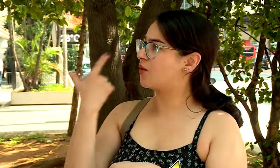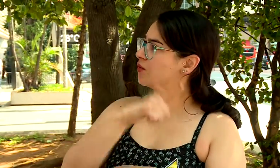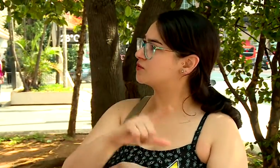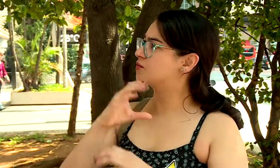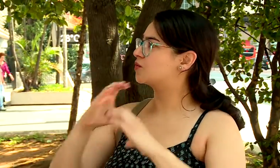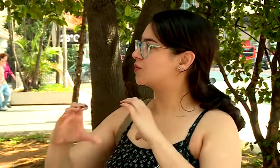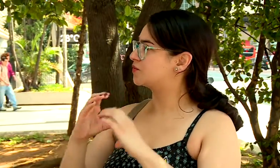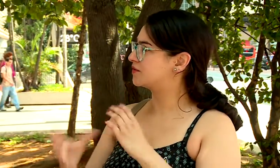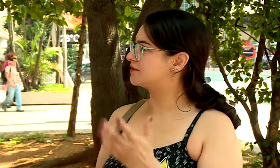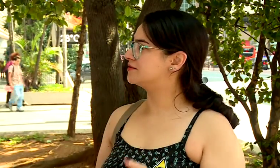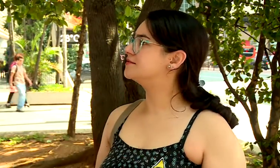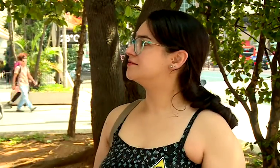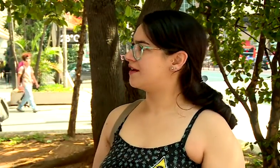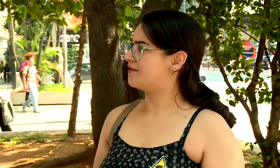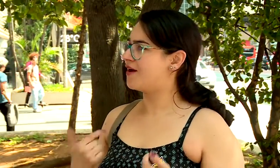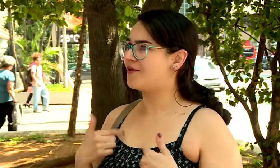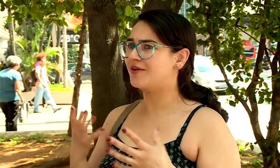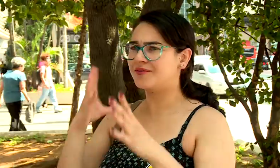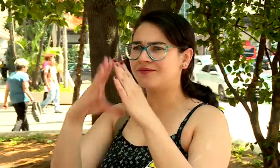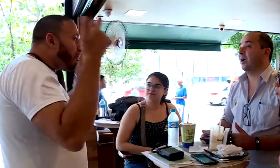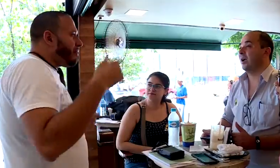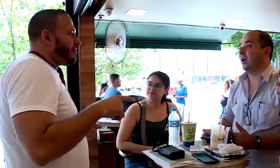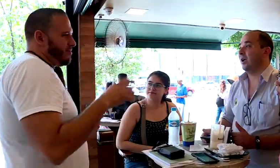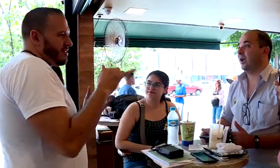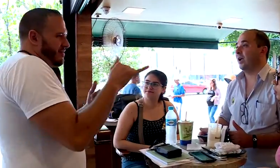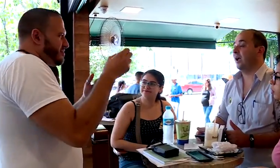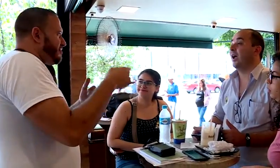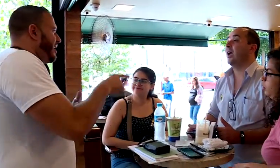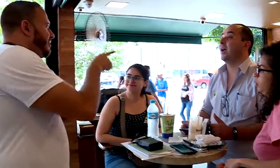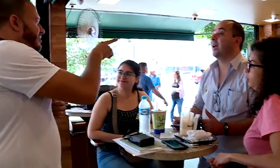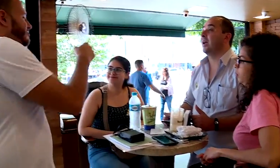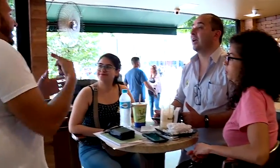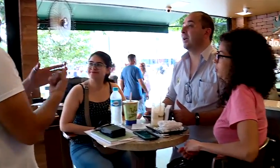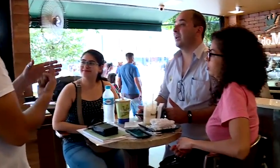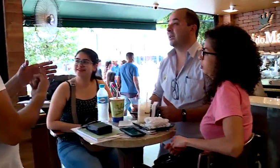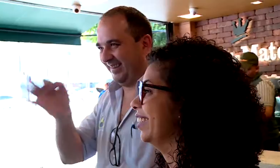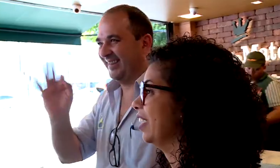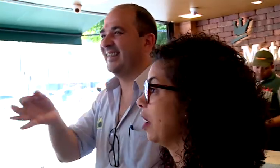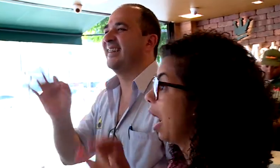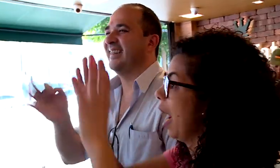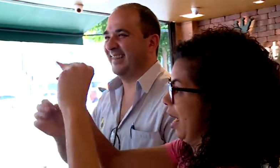tentar uma outra estratégia para tentar se comunicar, né? Laís Peçanha, para a Rede Vida de Televisão.